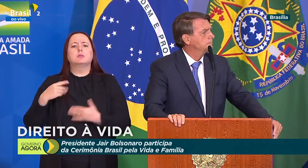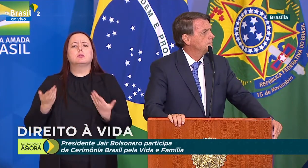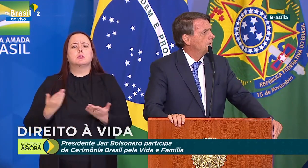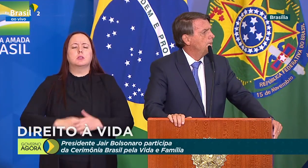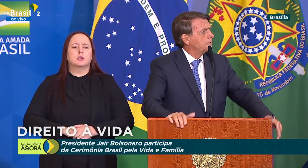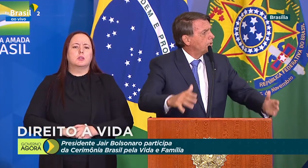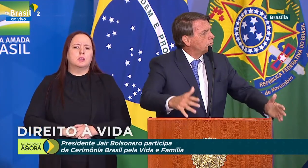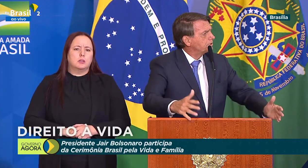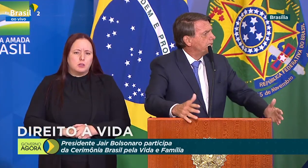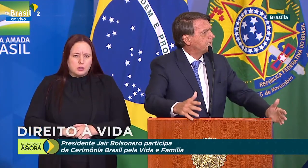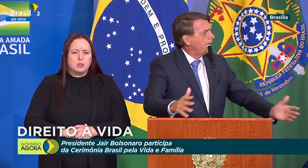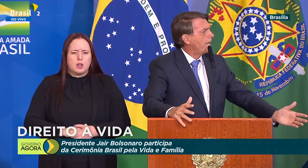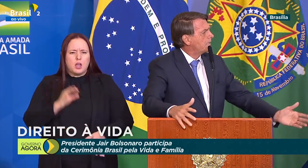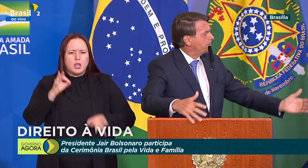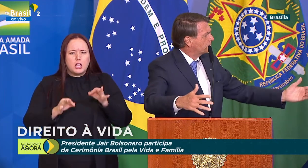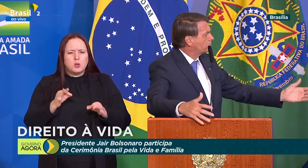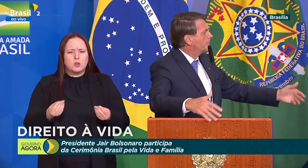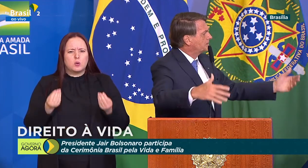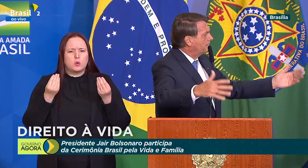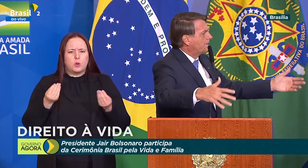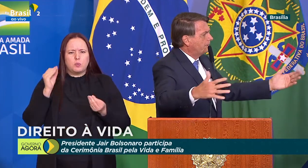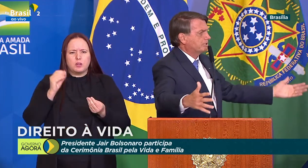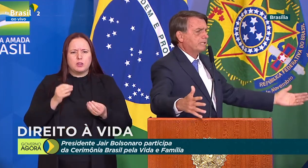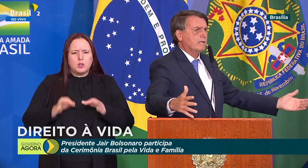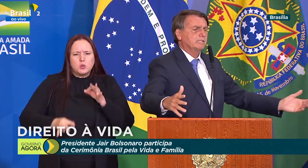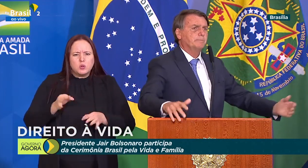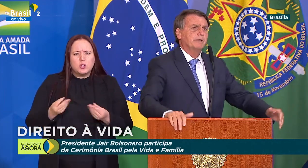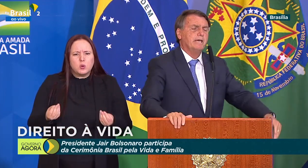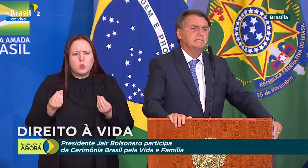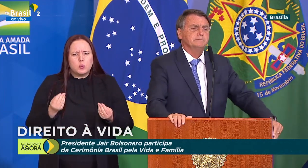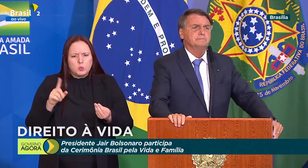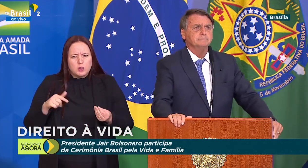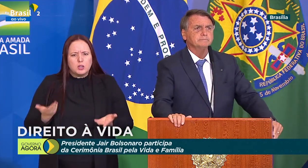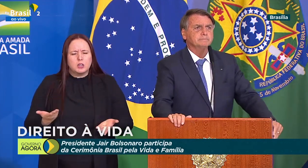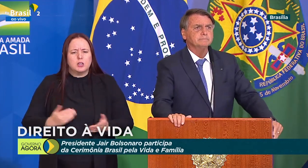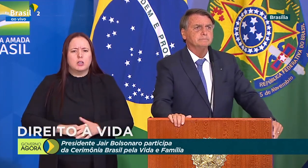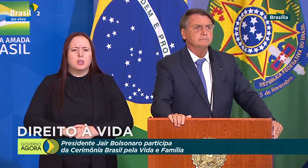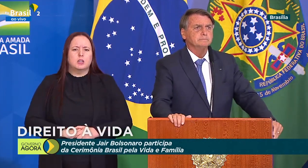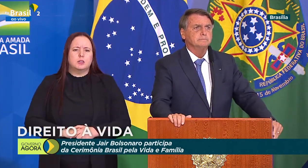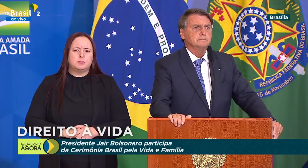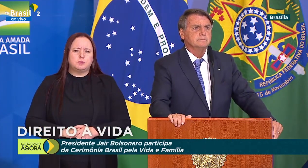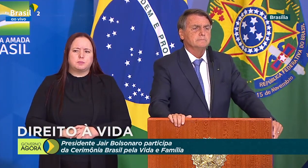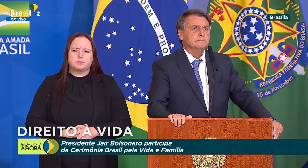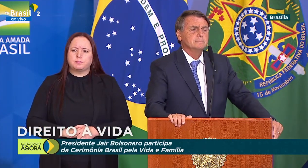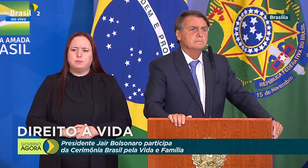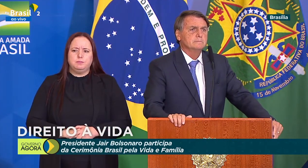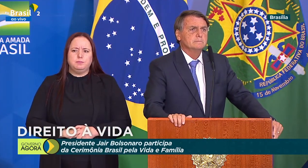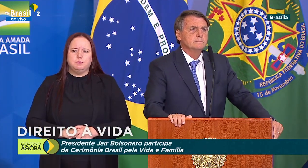é que justiça é essa Me desculpa Você é mais majestosa aqui presente